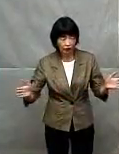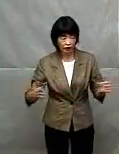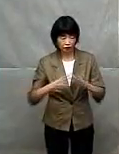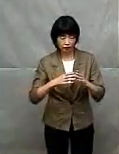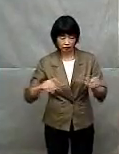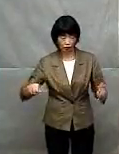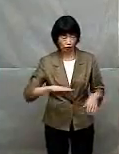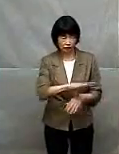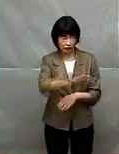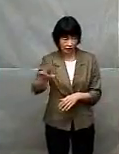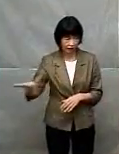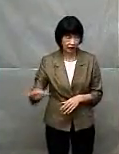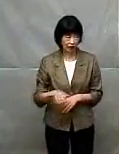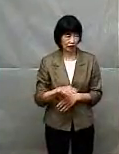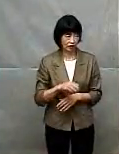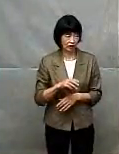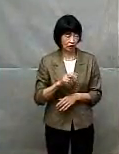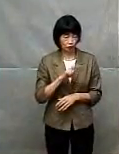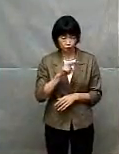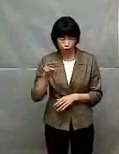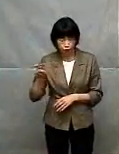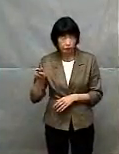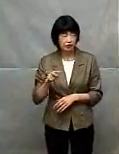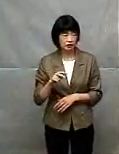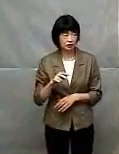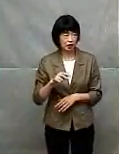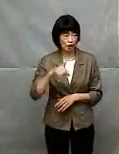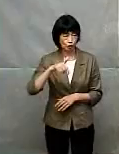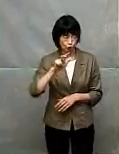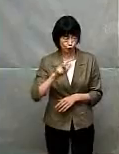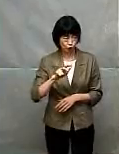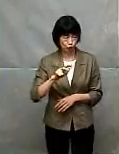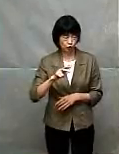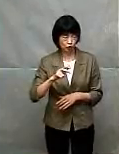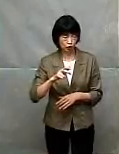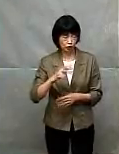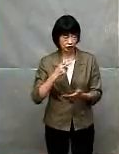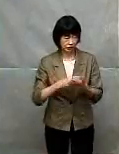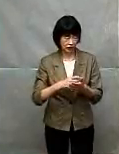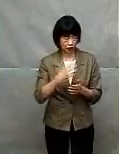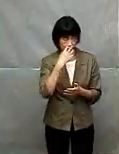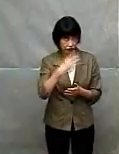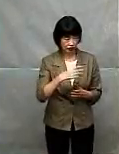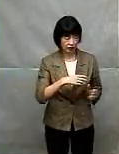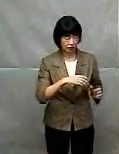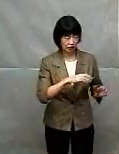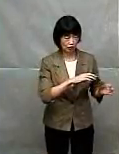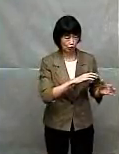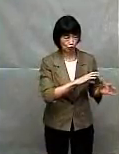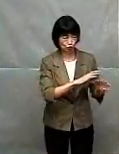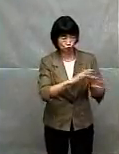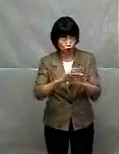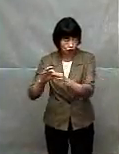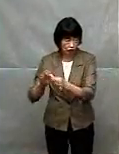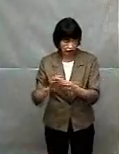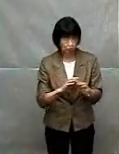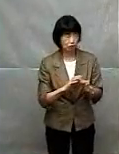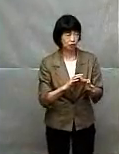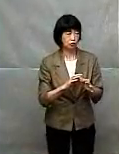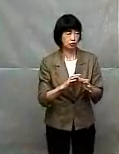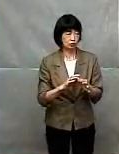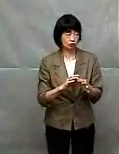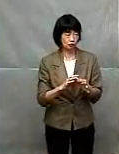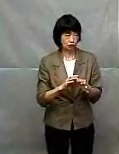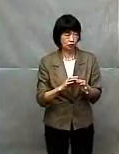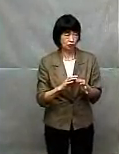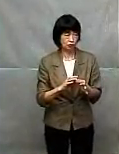とフル規格で、つなぐべきだというようなところではまだそのフル規格新幹線がない